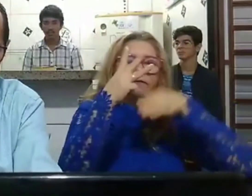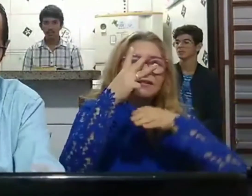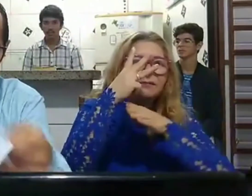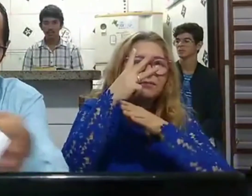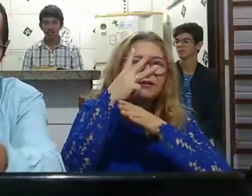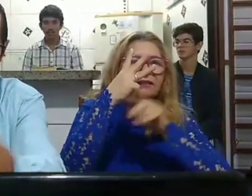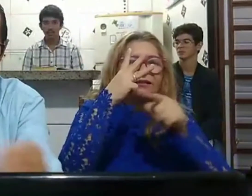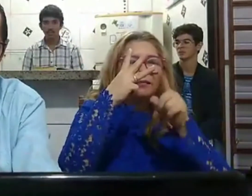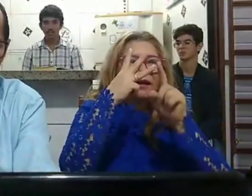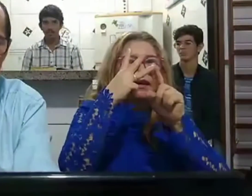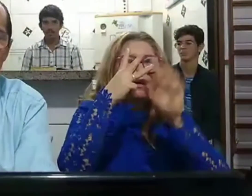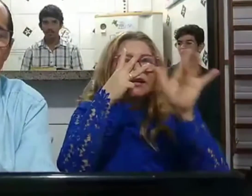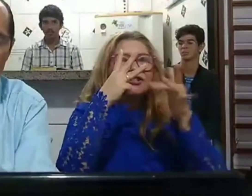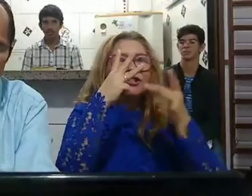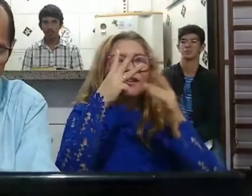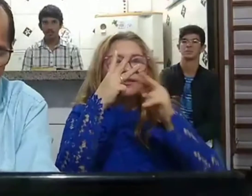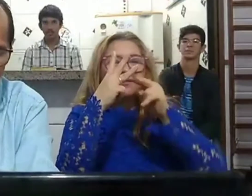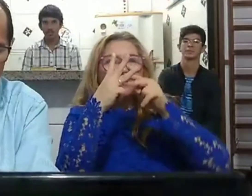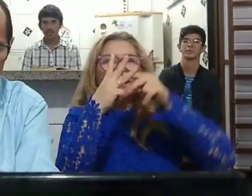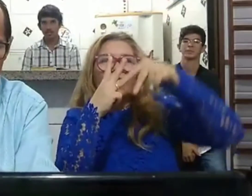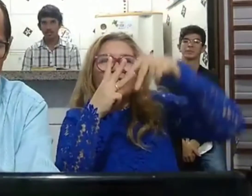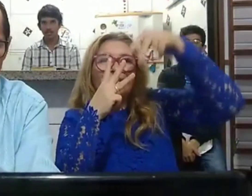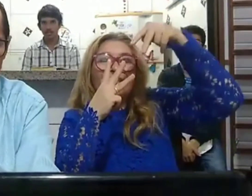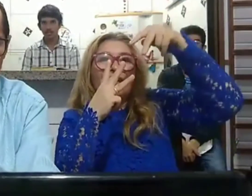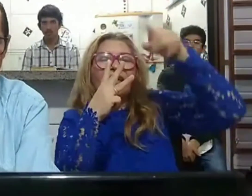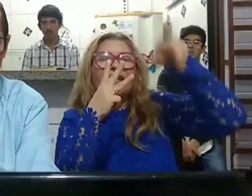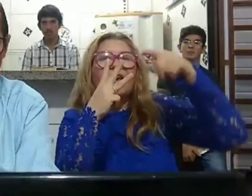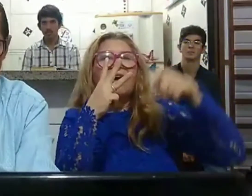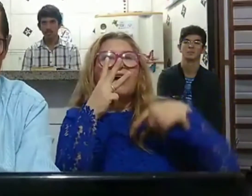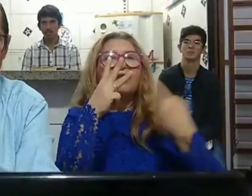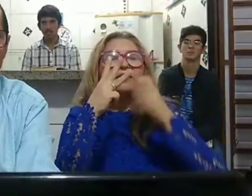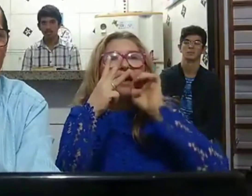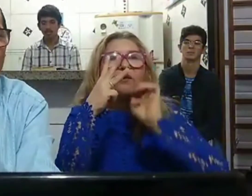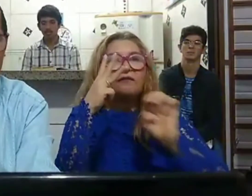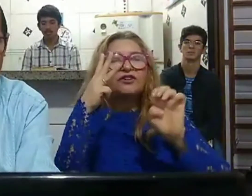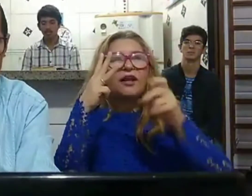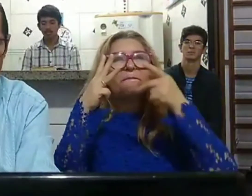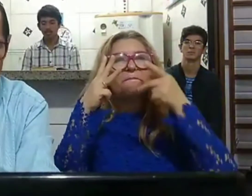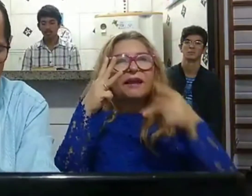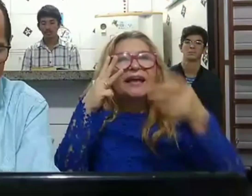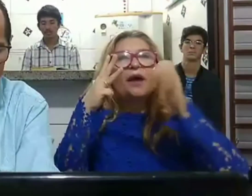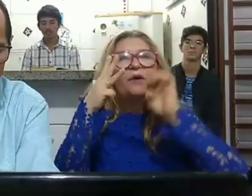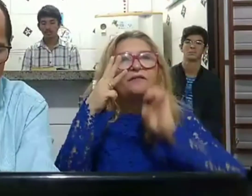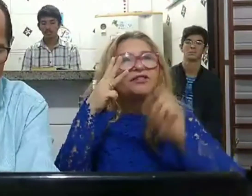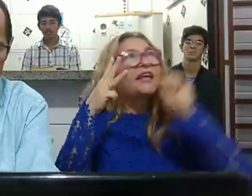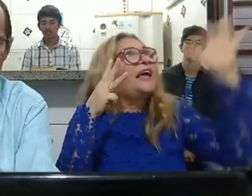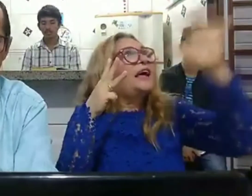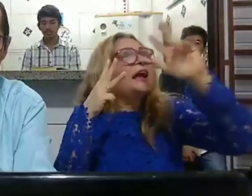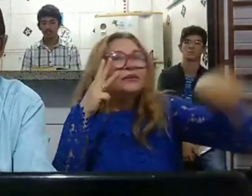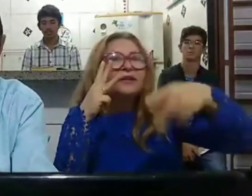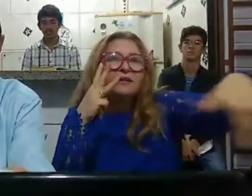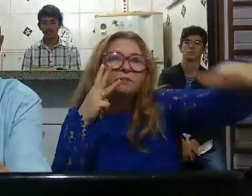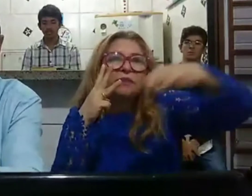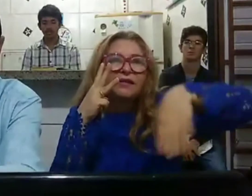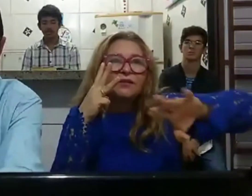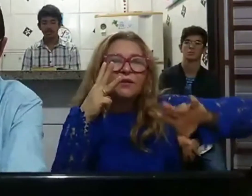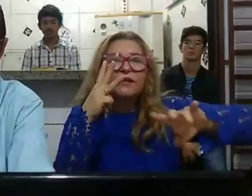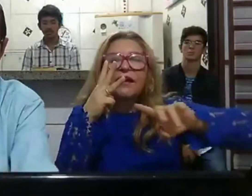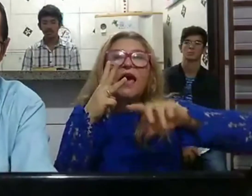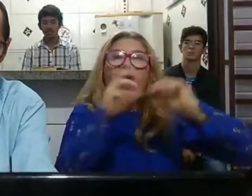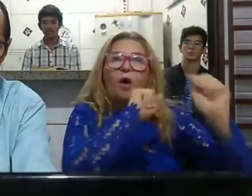exatamente a comissão do Evangelho, que temos que pregar o Evangelho da graça a toda criatura, que o Evangelho é